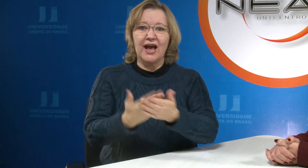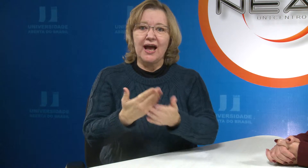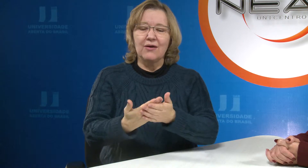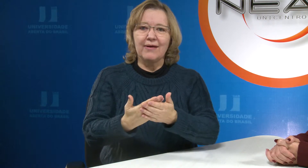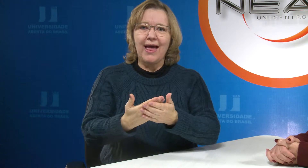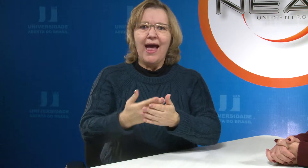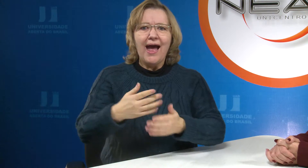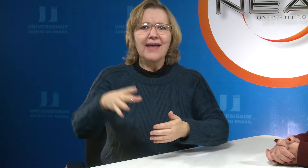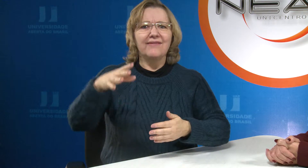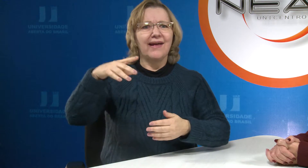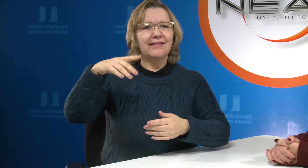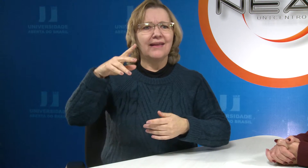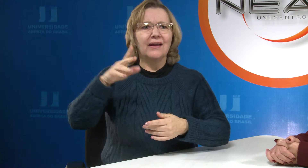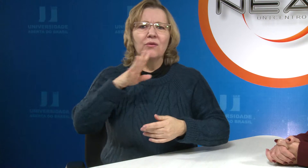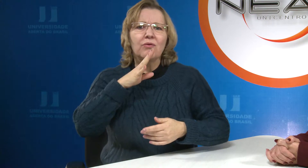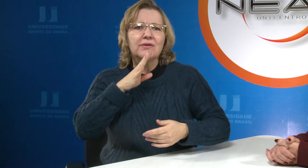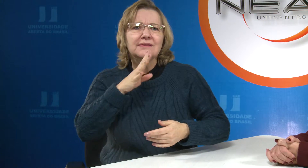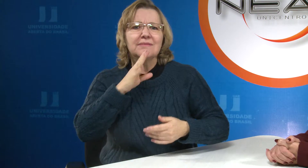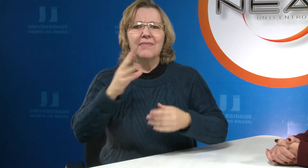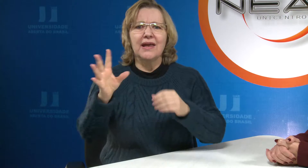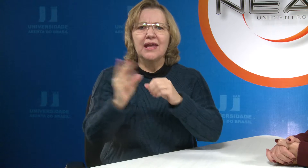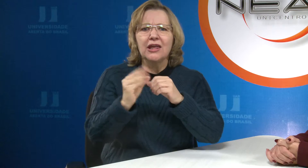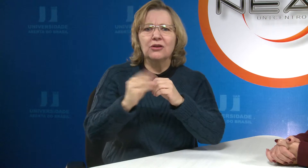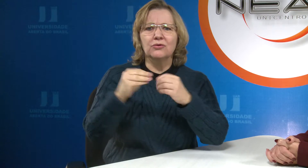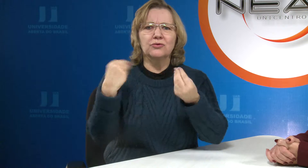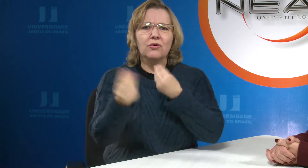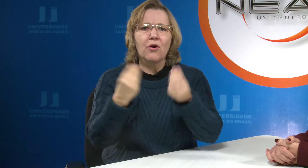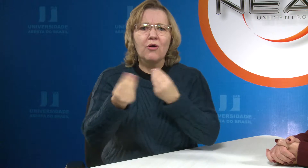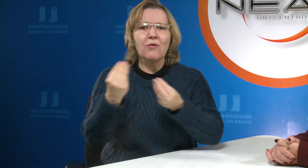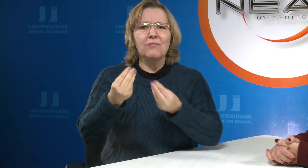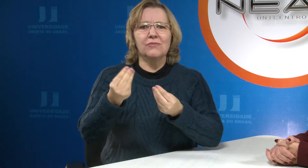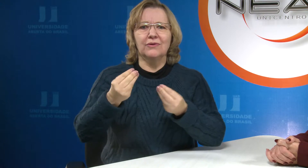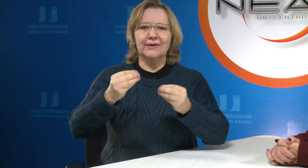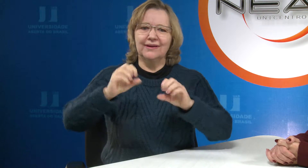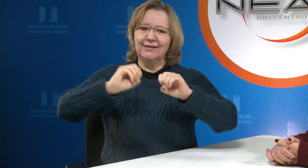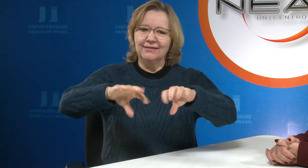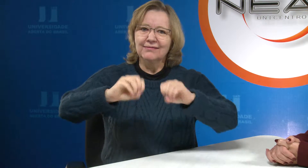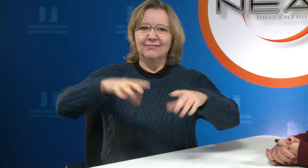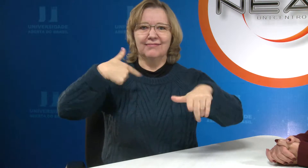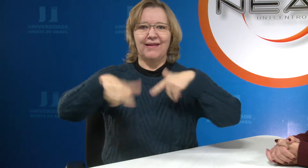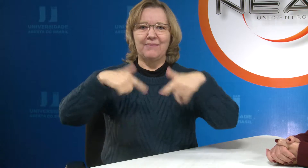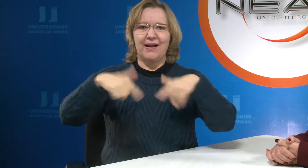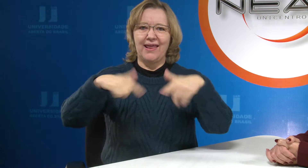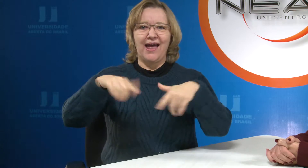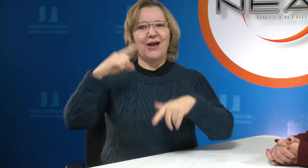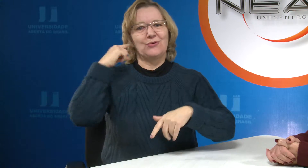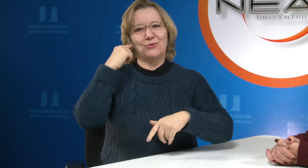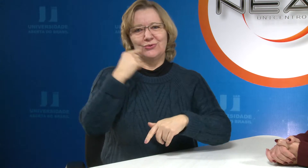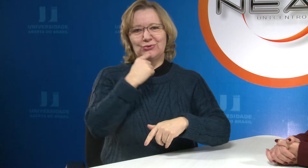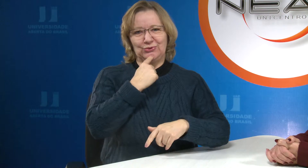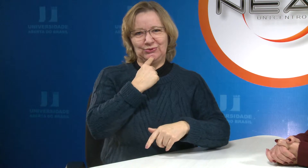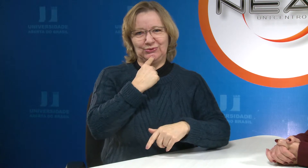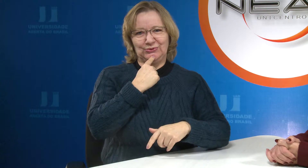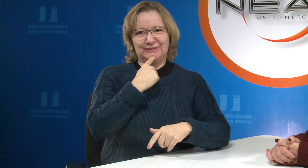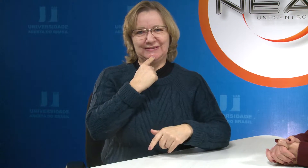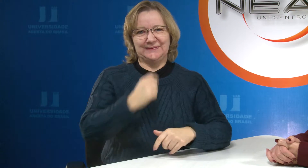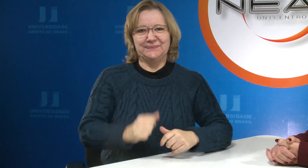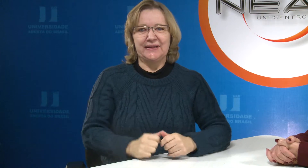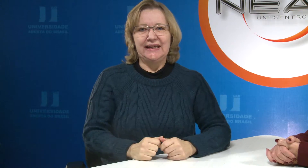surdo na sala de aula. Aí vocês têm um pouquinho de conhecimento sobre a educação, sobre o trabalho com